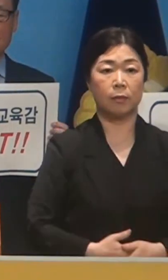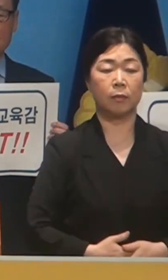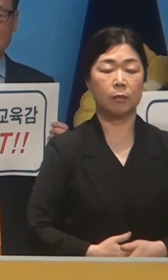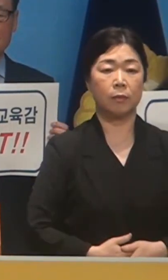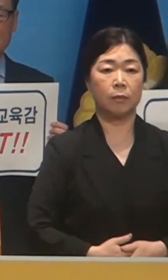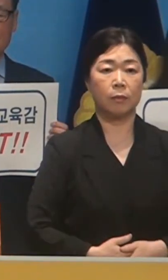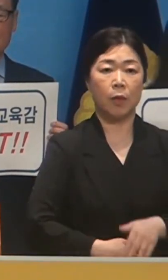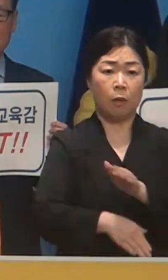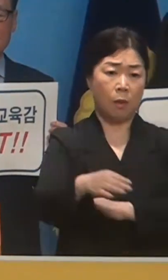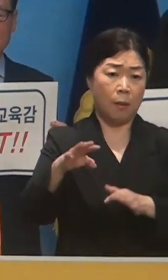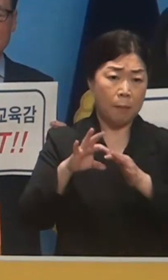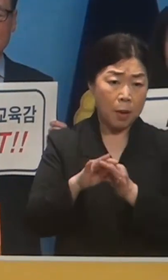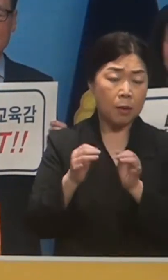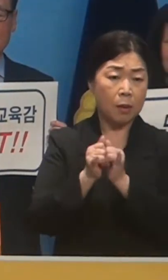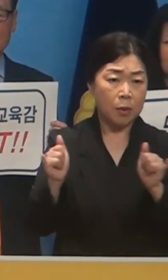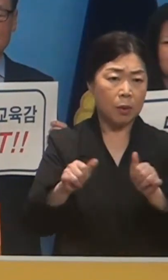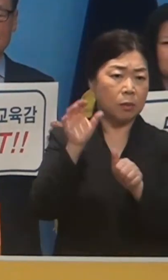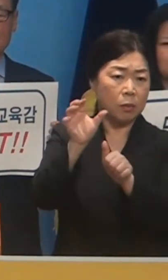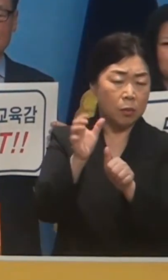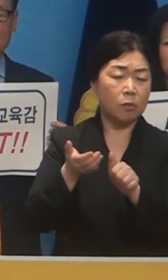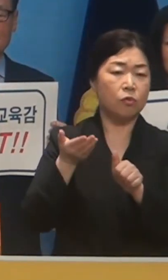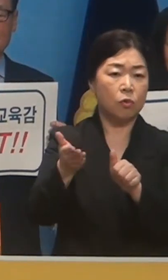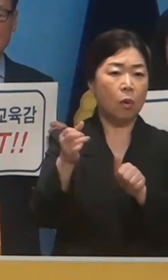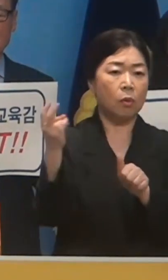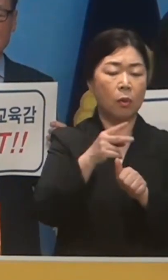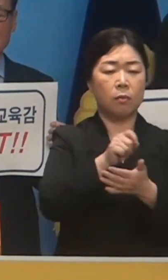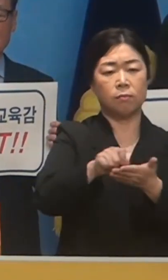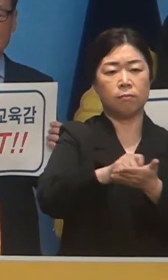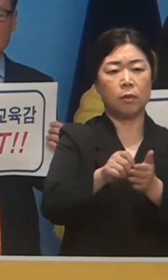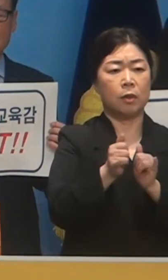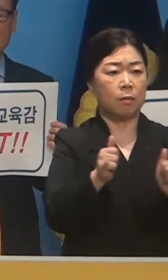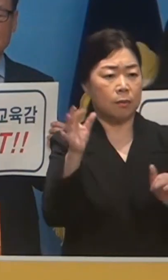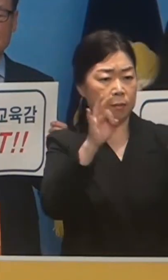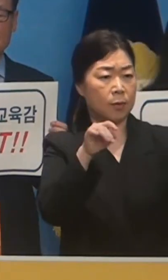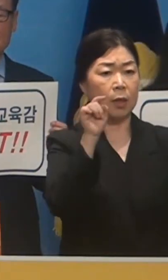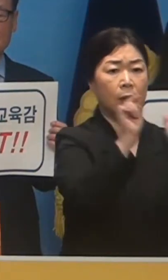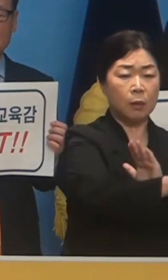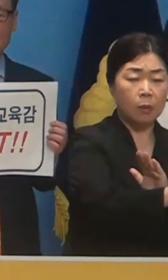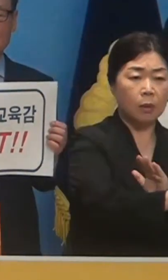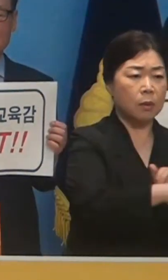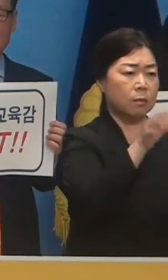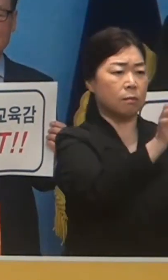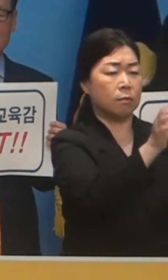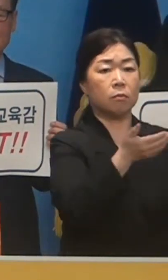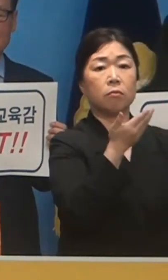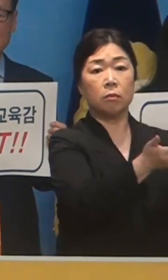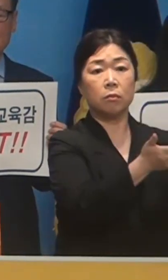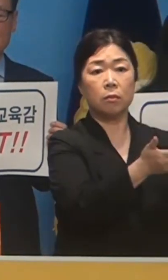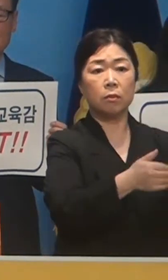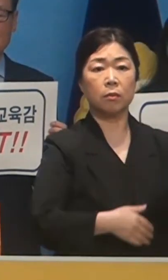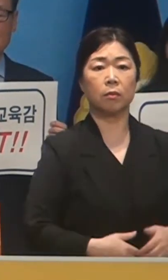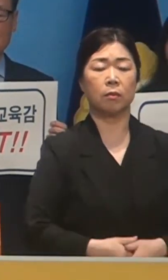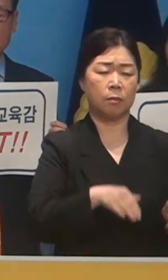좌파 시민단체가 공격하고 집필진을 찾아가 공격하고